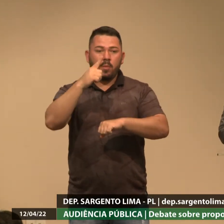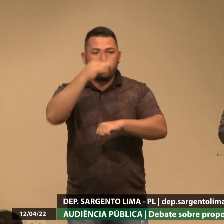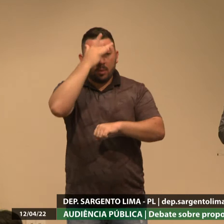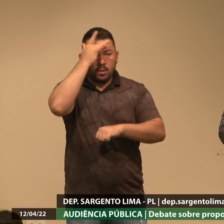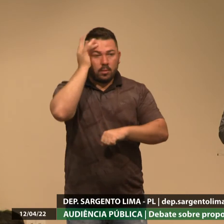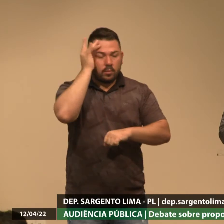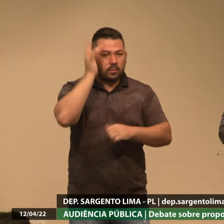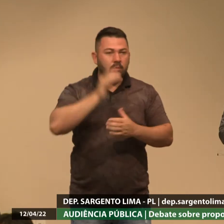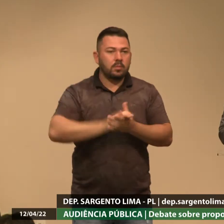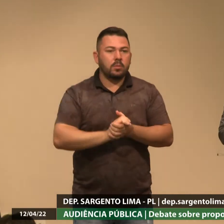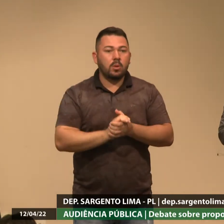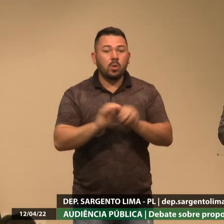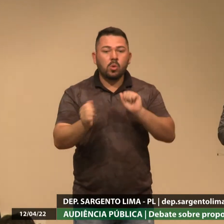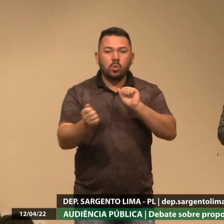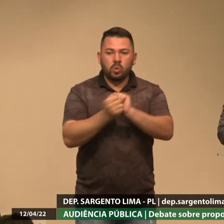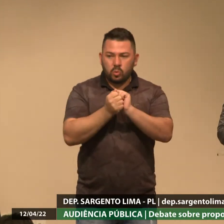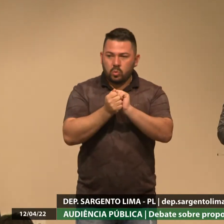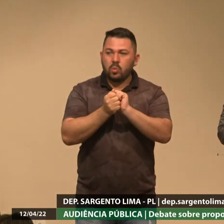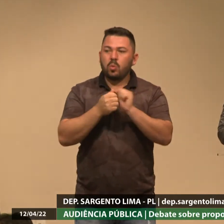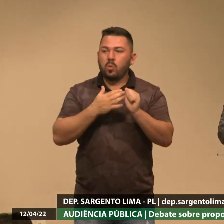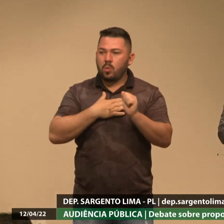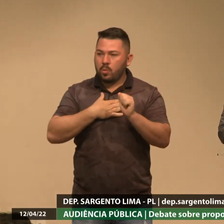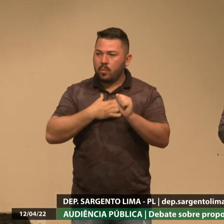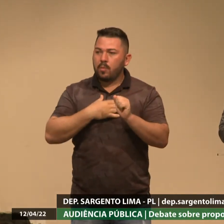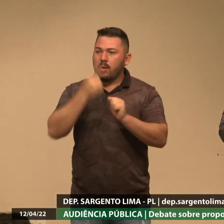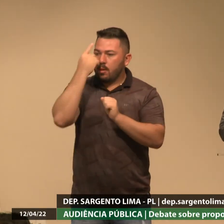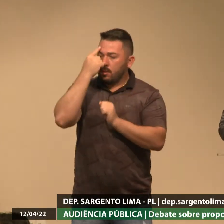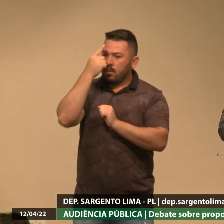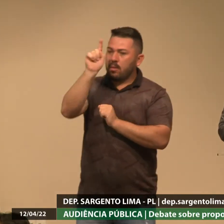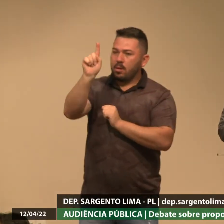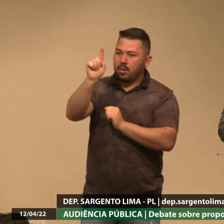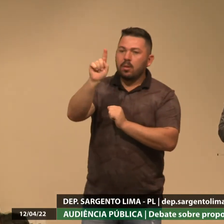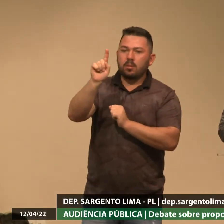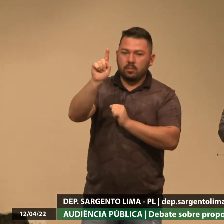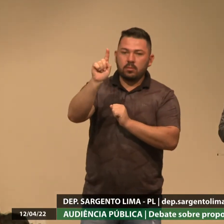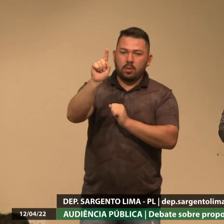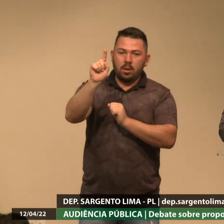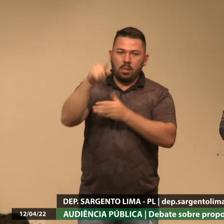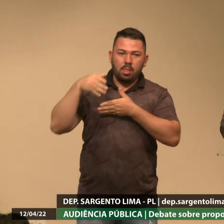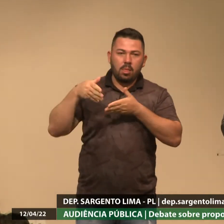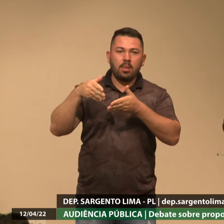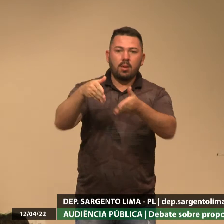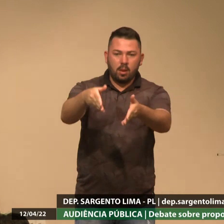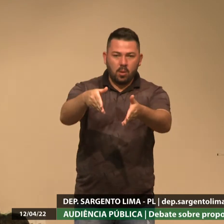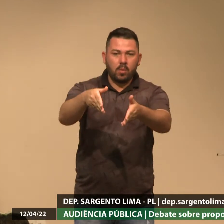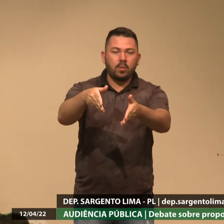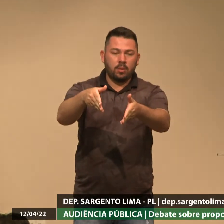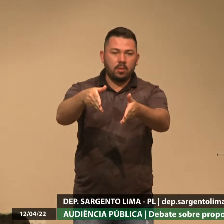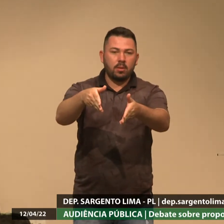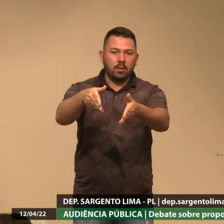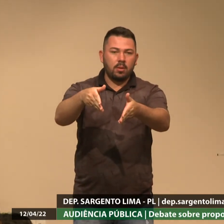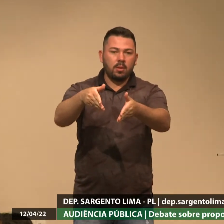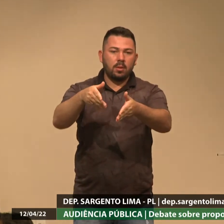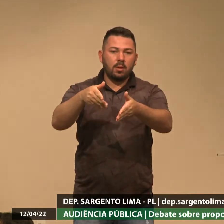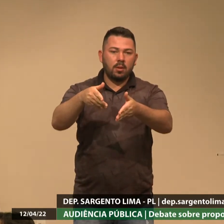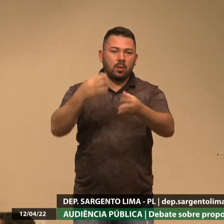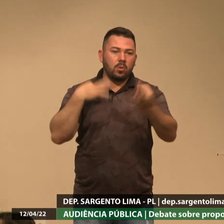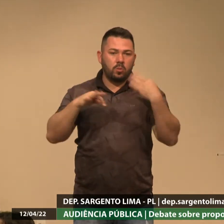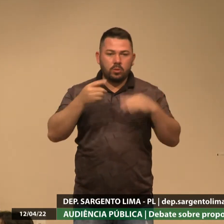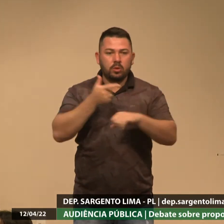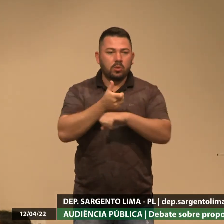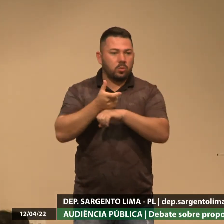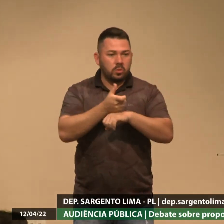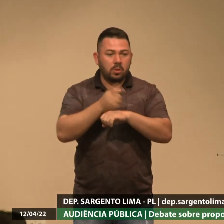das pessoas que foi juntamente comigo idealizadora da Rota do tiro não só desse projeto Mas de